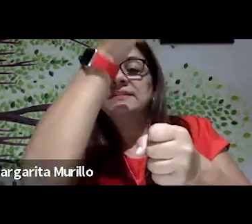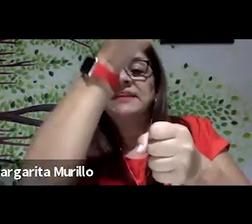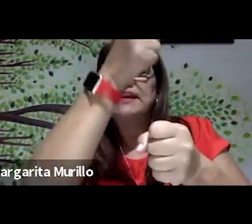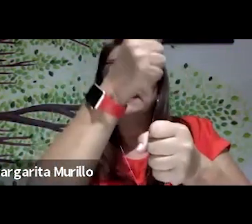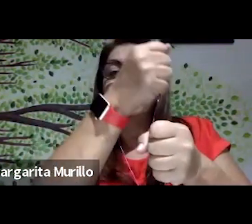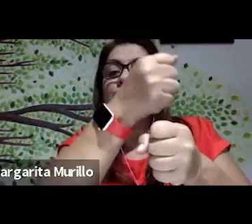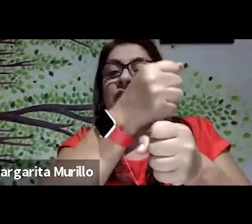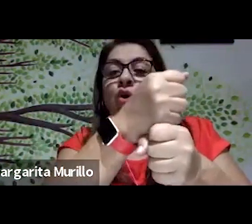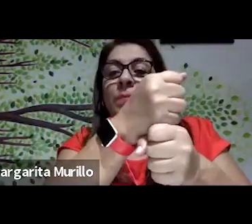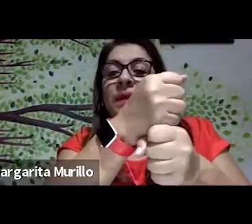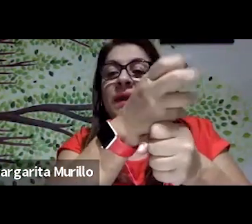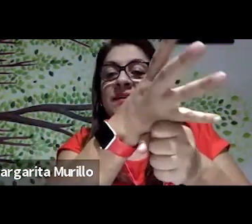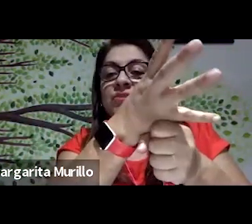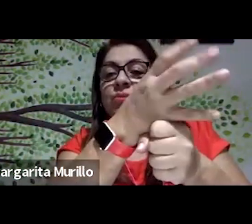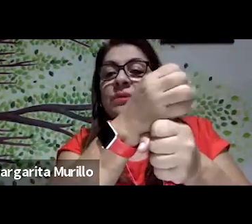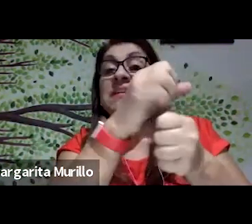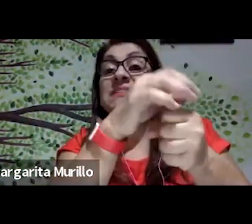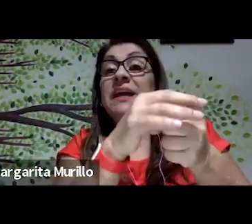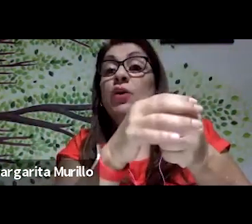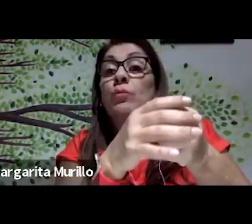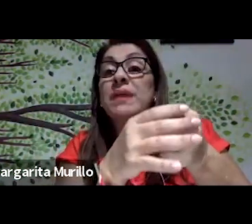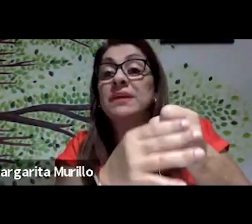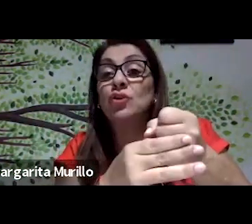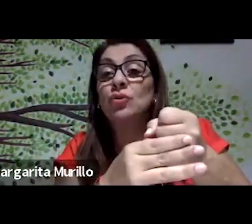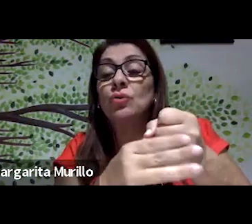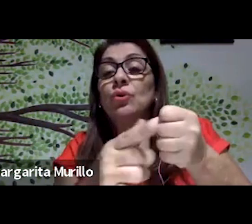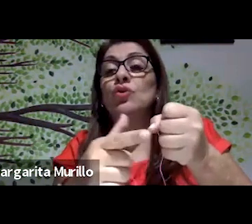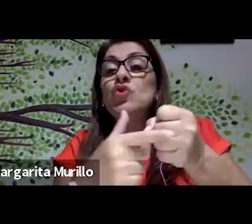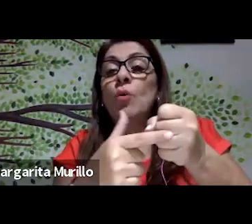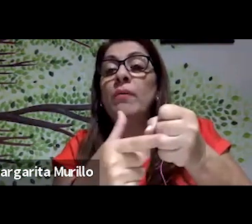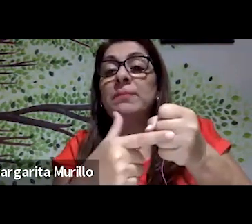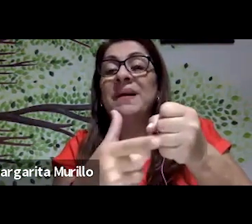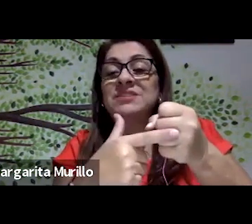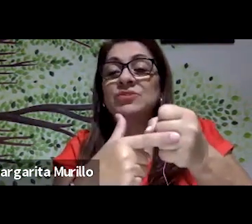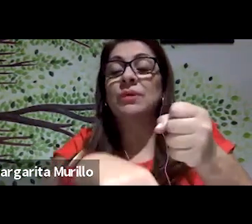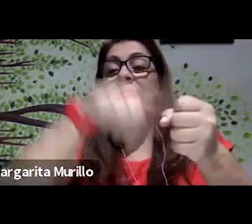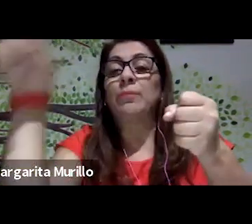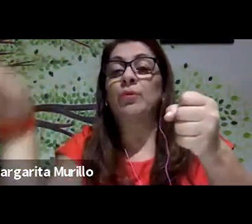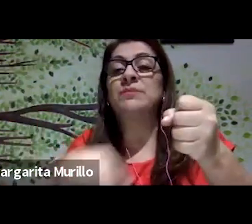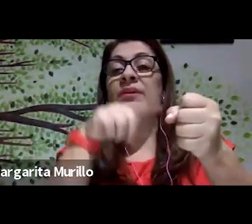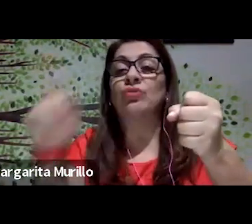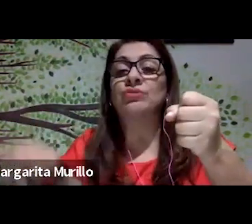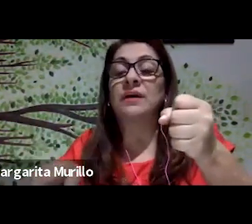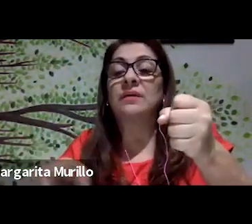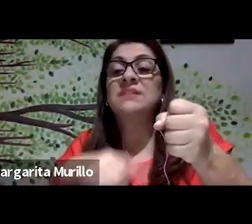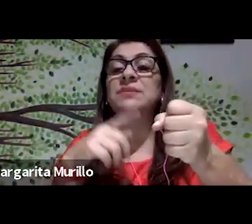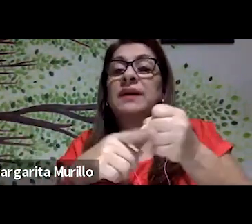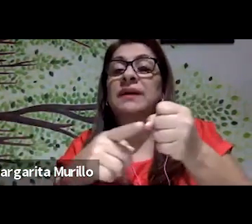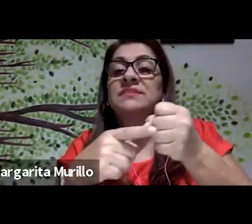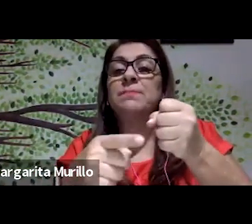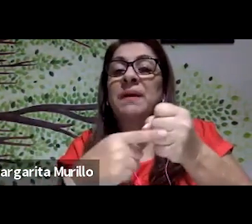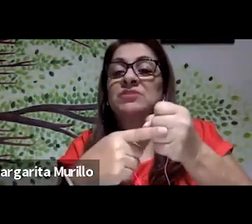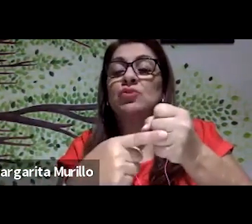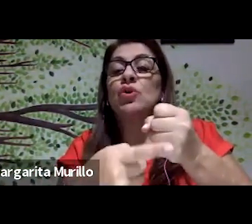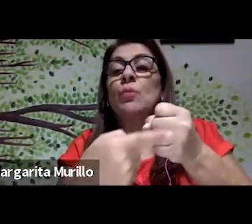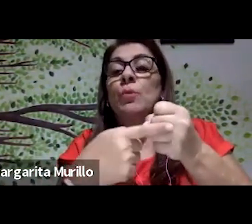si el ganado se come esto y sigue comiendo no va a haber pasto en la próxima ronda y se